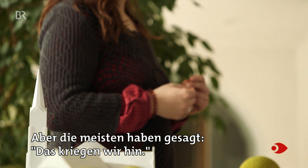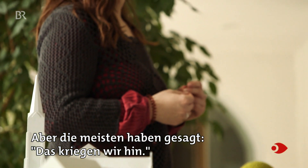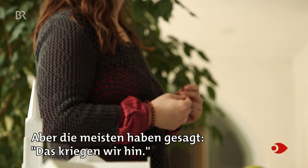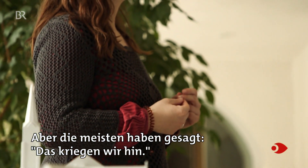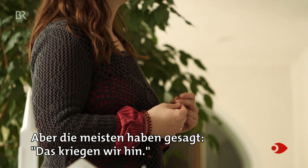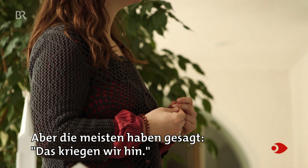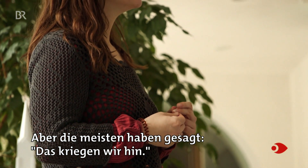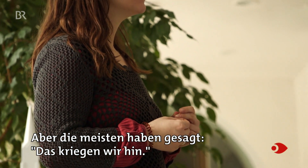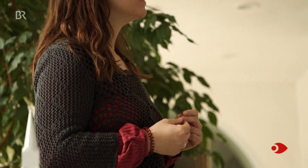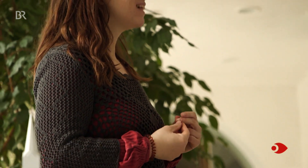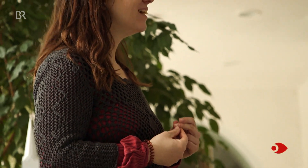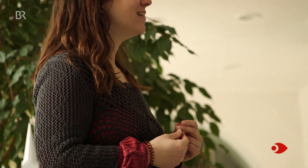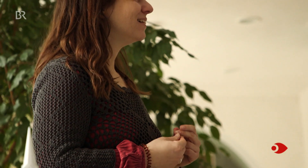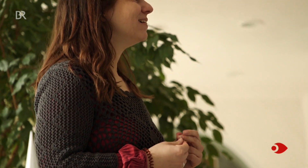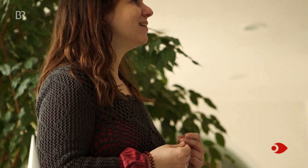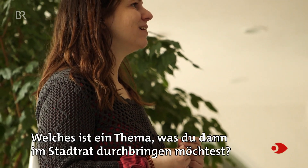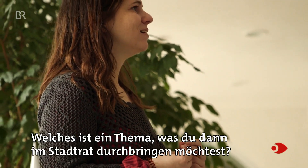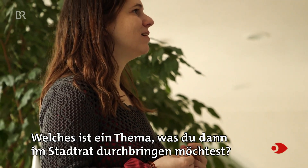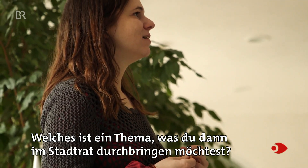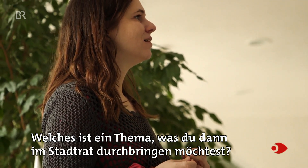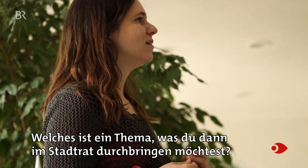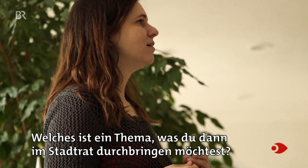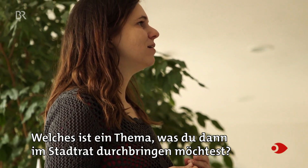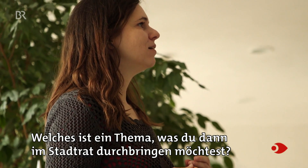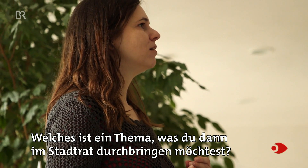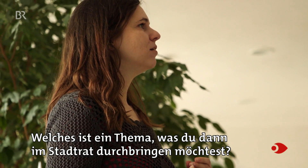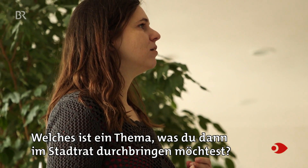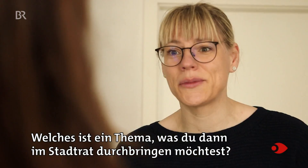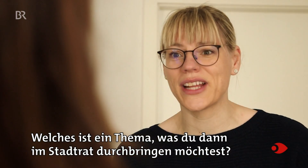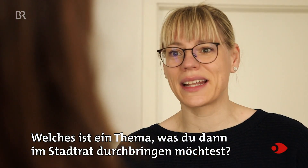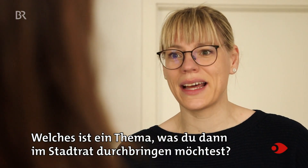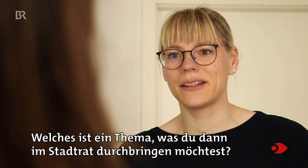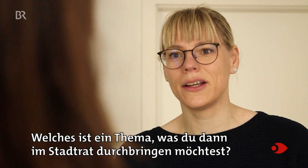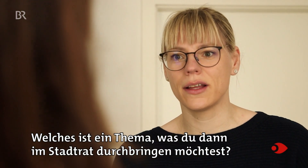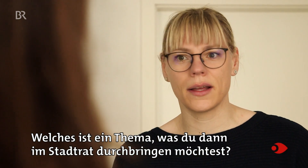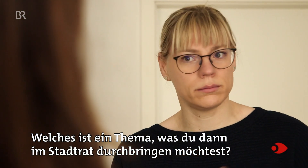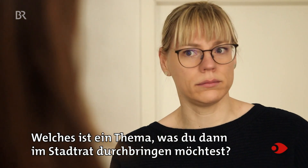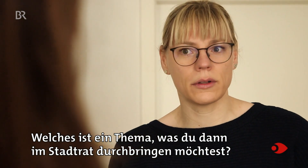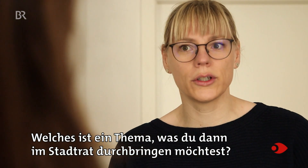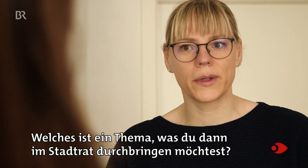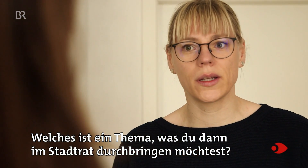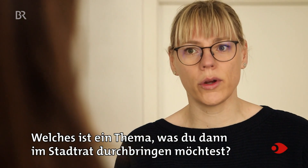haben eigentlich gesagt, ja, das kriegen wir hin und das wird interessant. Was wäre dein erstes Thema, das du gerne im Stadtrat durchbringen